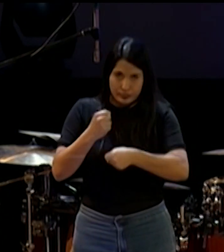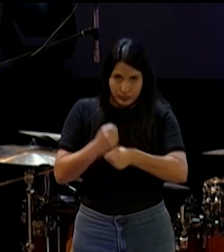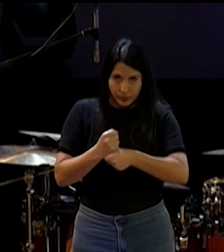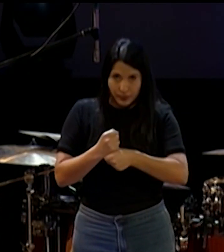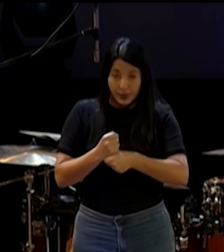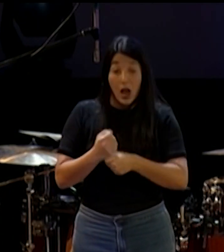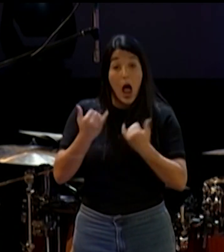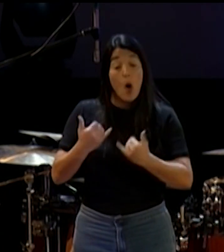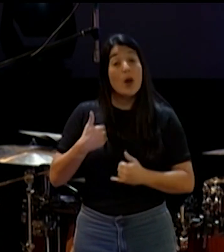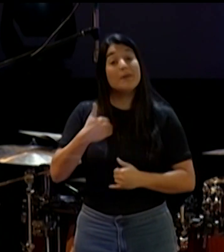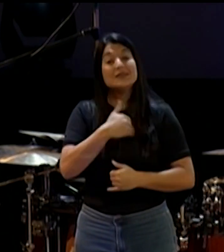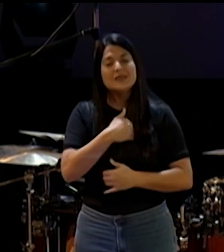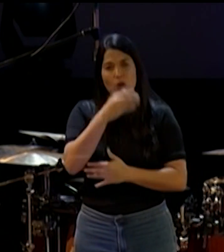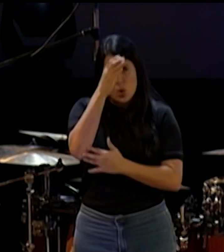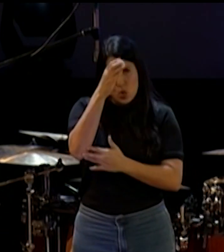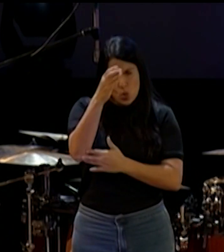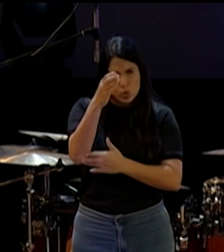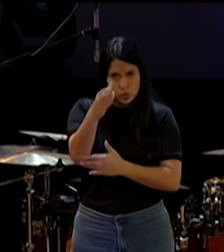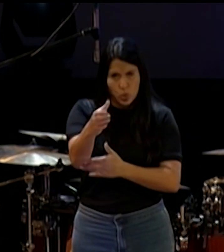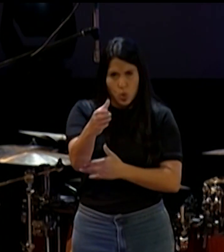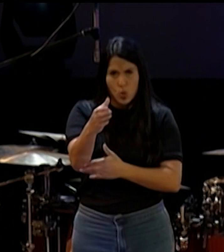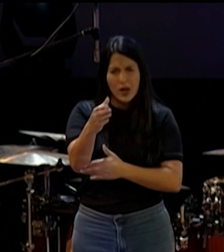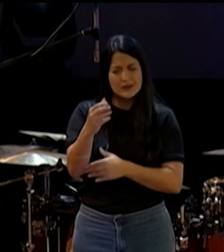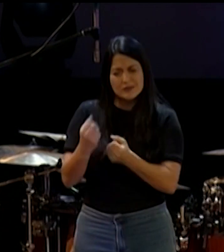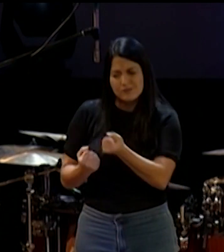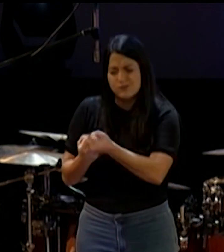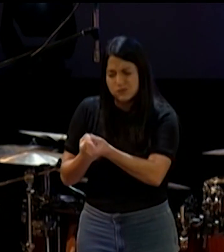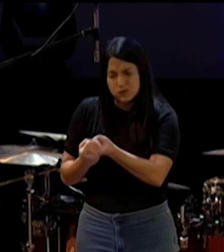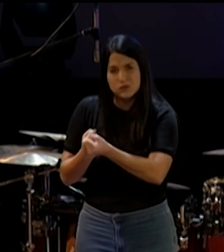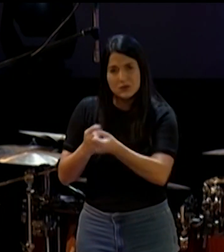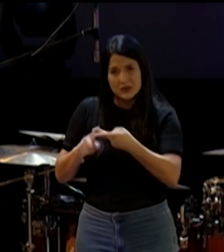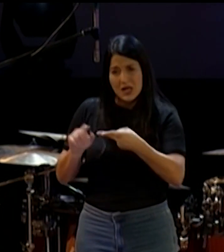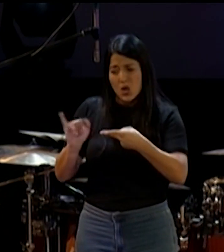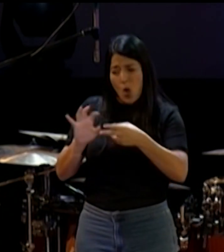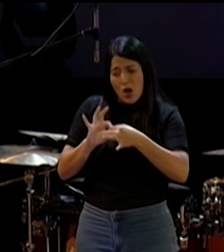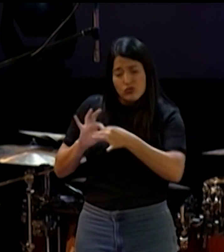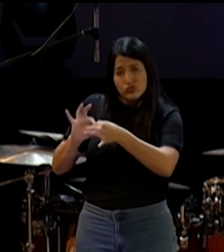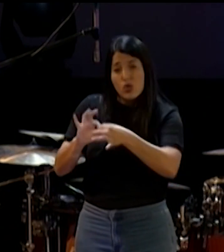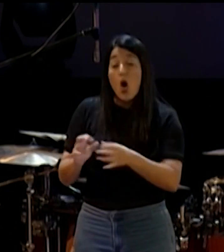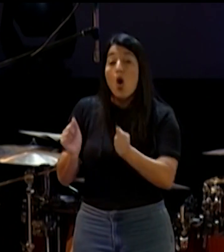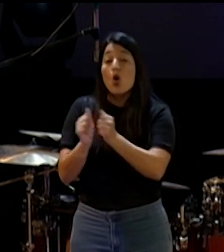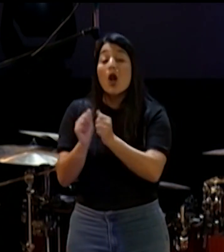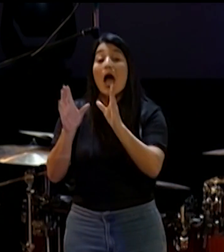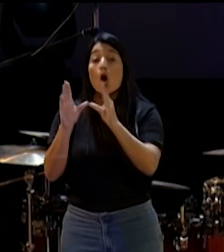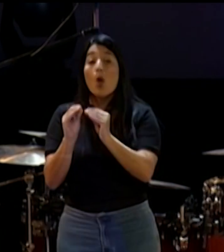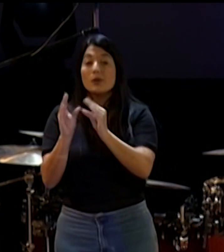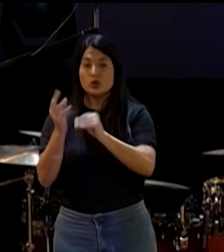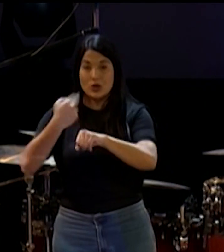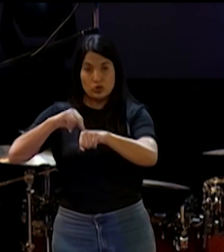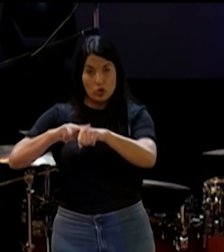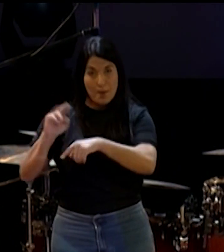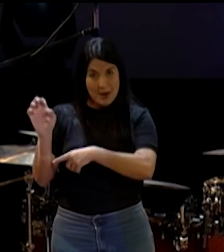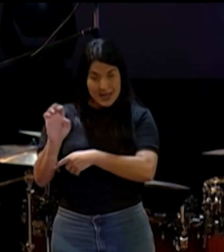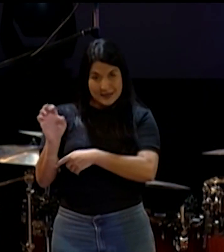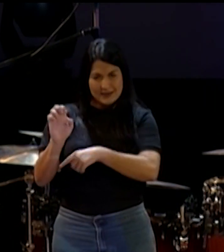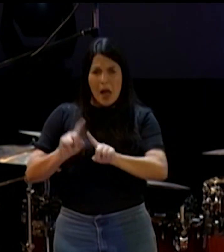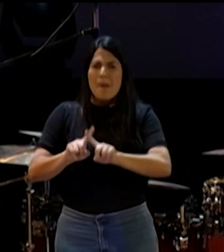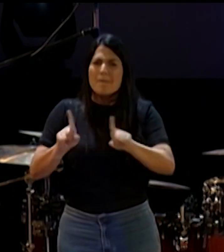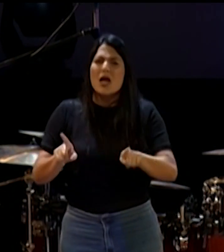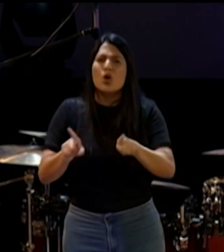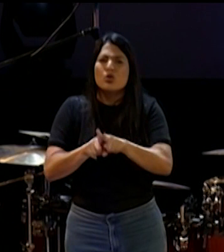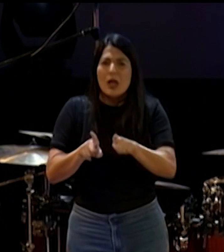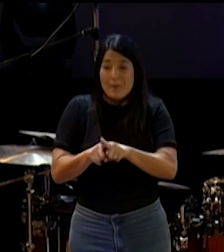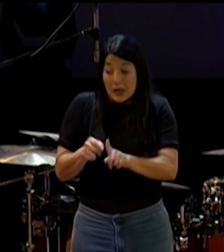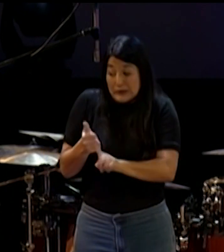En esta iniciativa el Ministerio de Cultura ha fungido como apoyo y coordinación justamente con la Comisión Nacional de Emergencia, pero nace de la capacidad